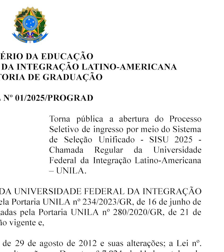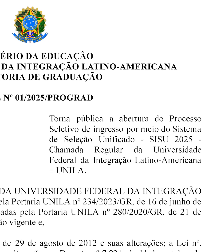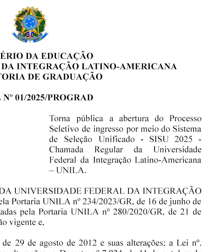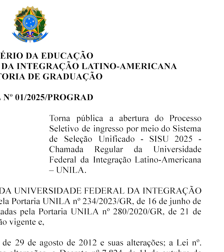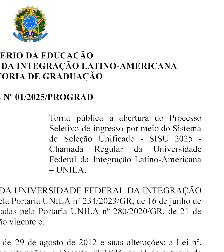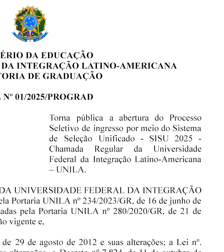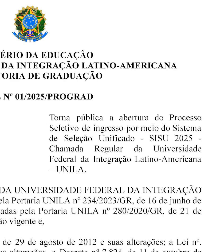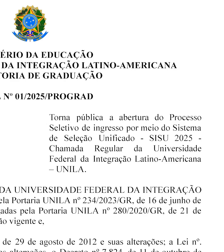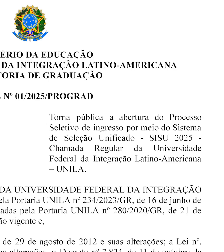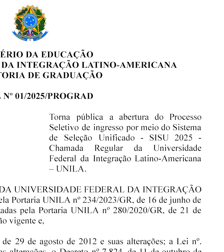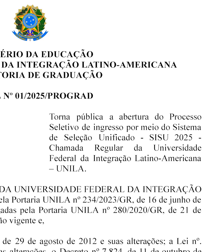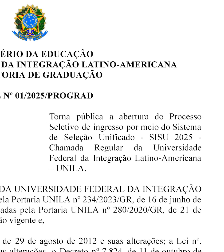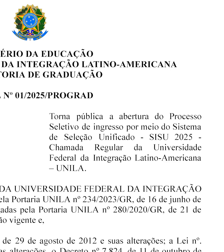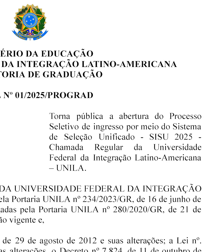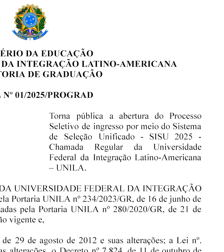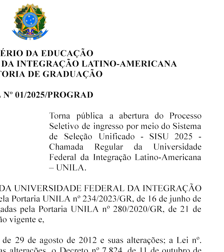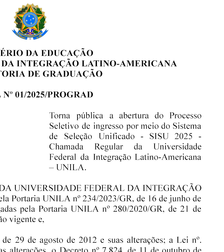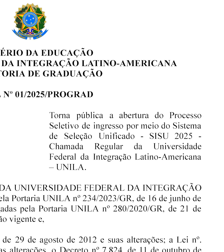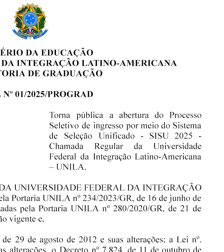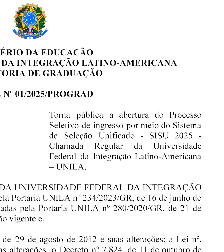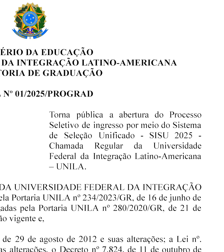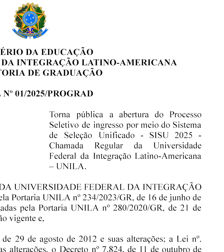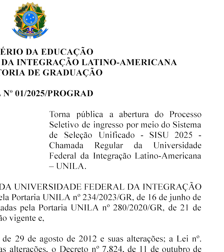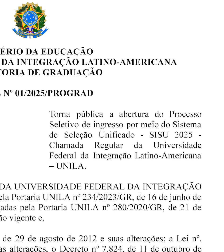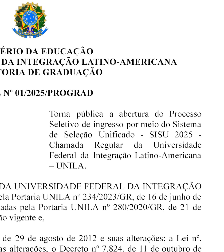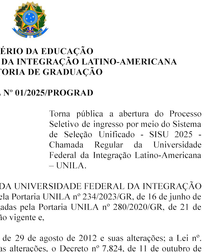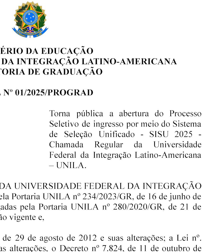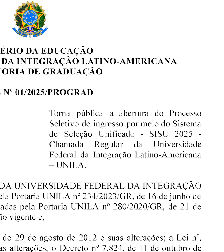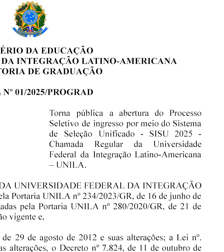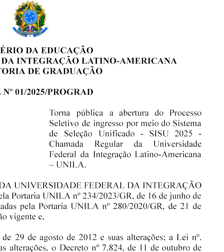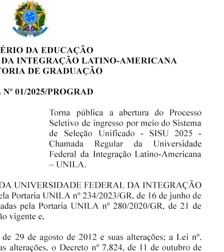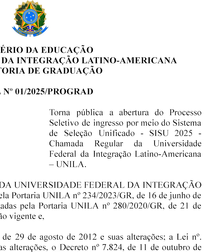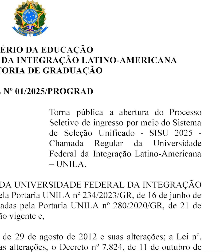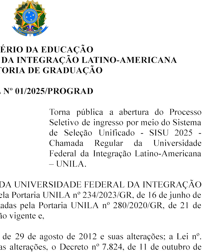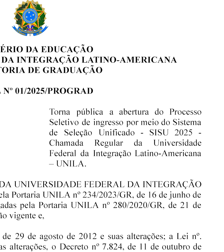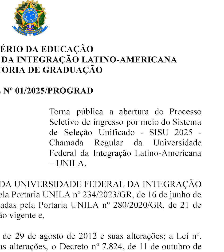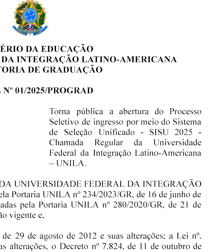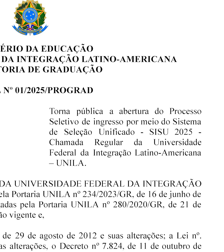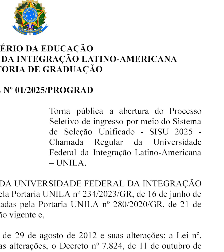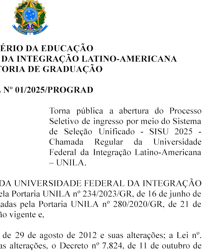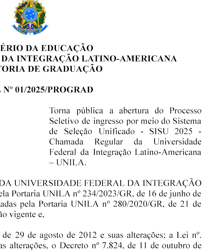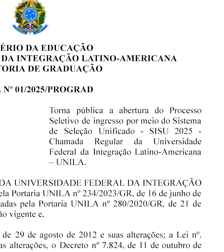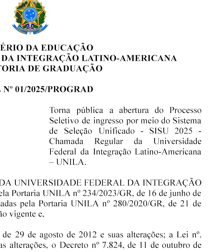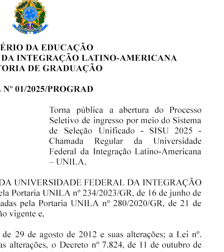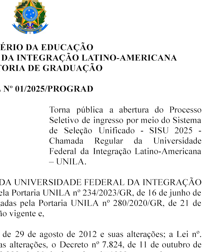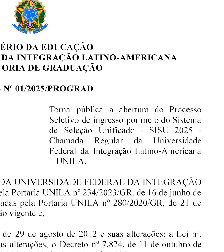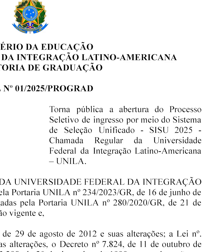de graduação da Universidade Federal da Integração Latino-Americana, designado pela Portaria UNILA